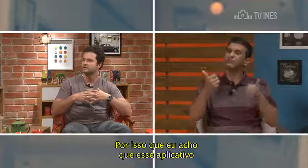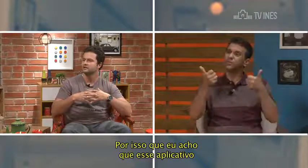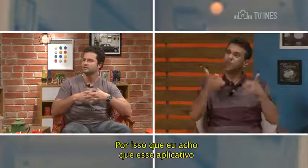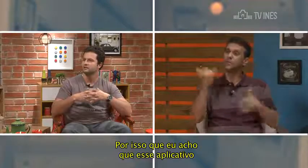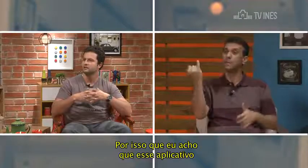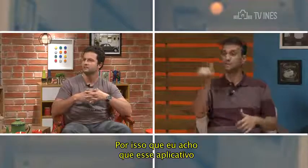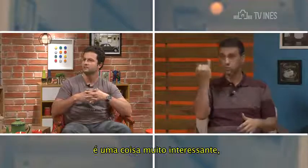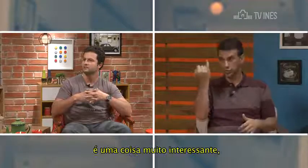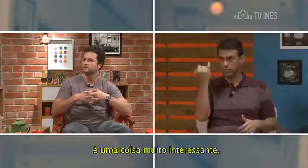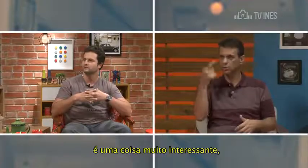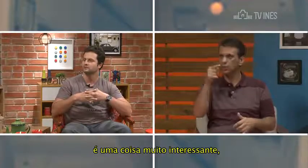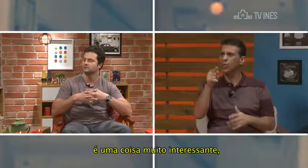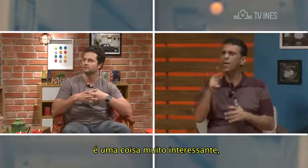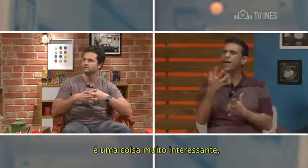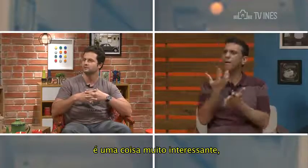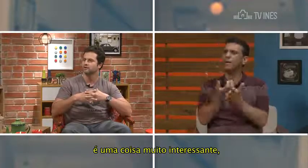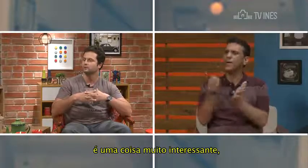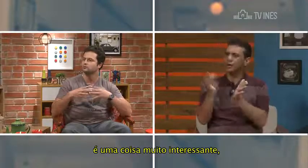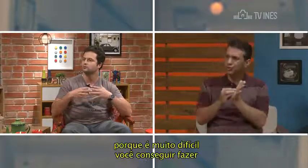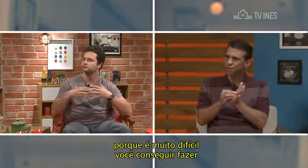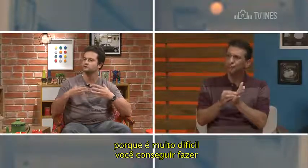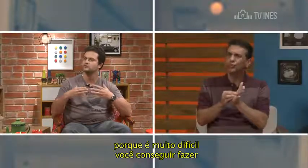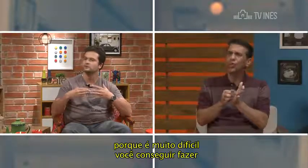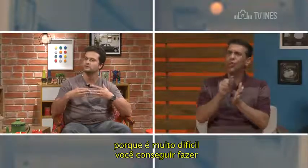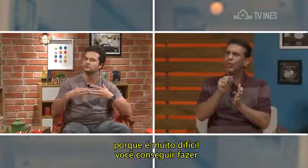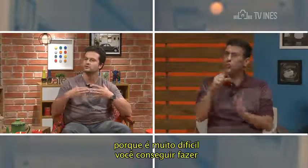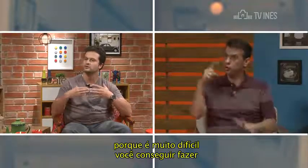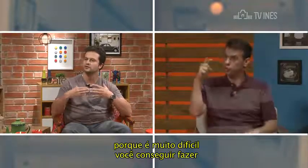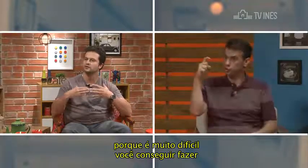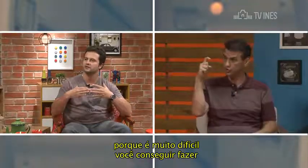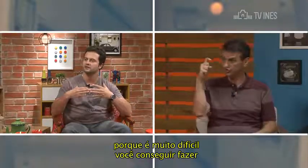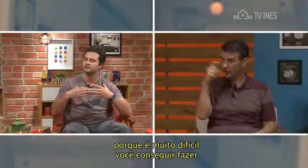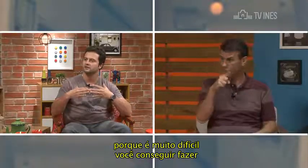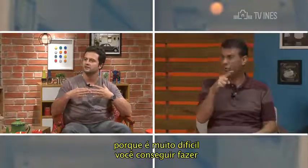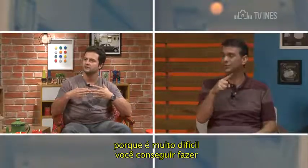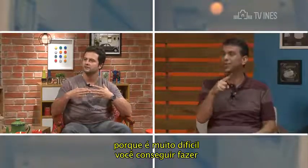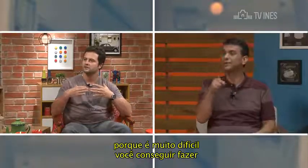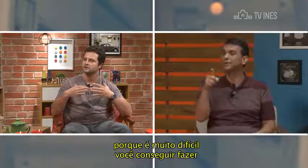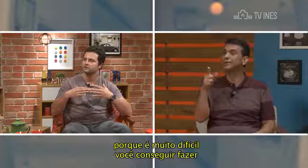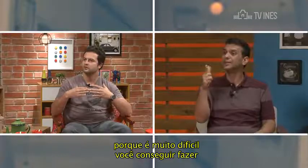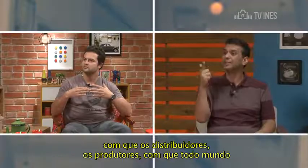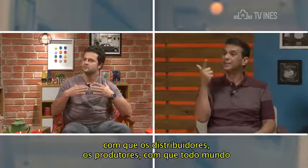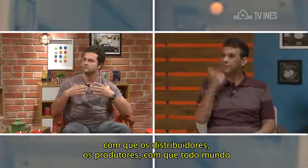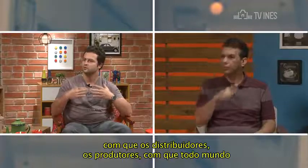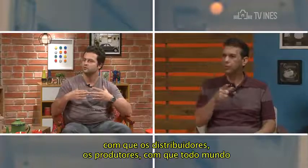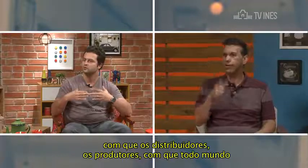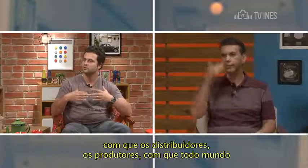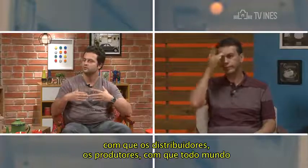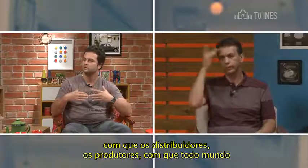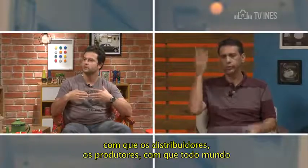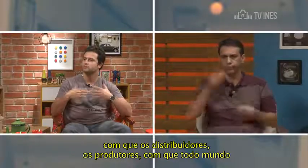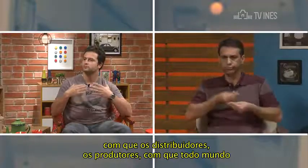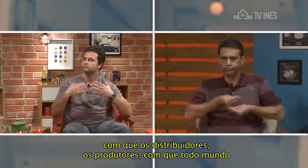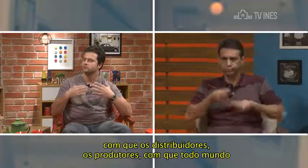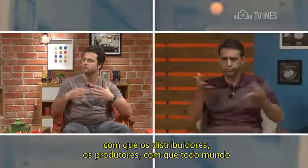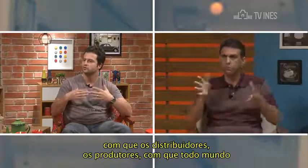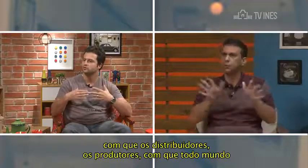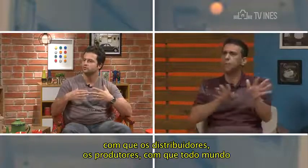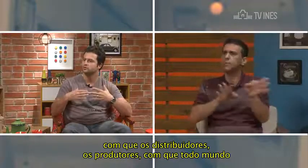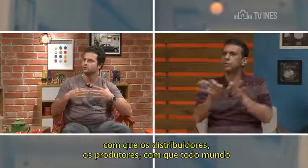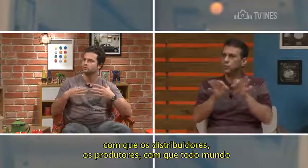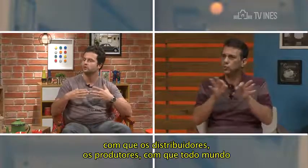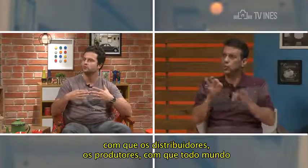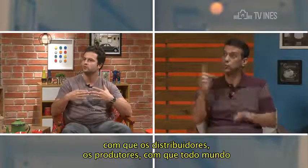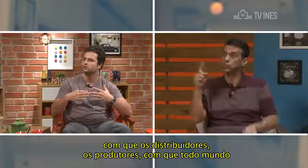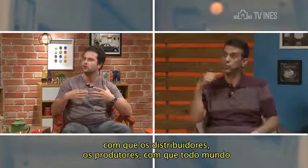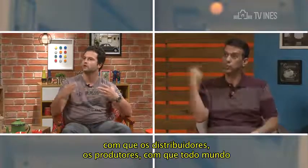acho que esse aplicativo é uma coisa muito interessante, porque é muito difícil você conseguir fazer com que os distribuidores, com que os